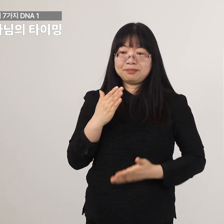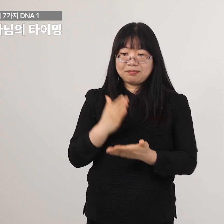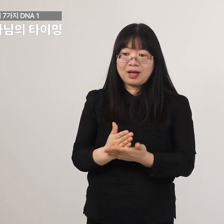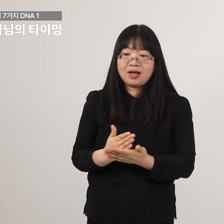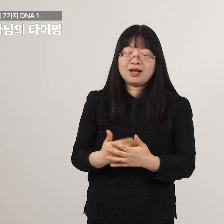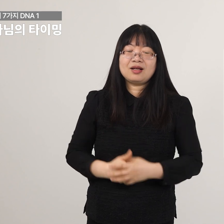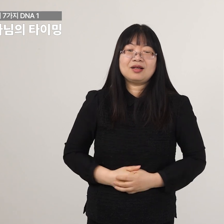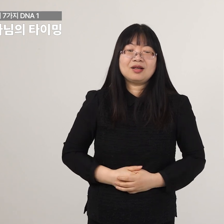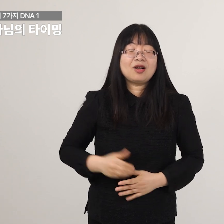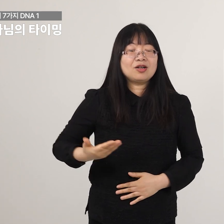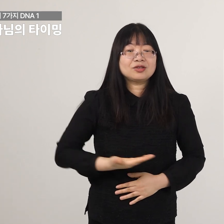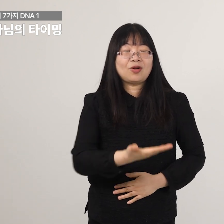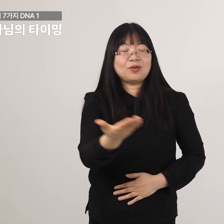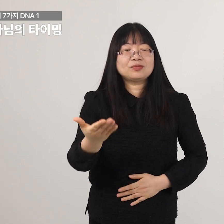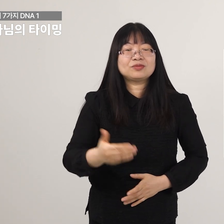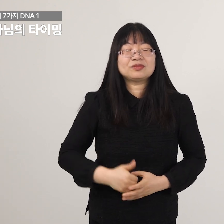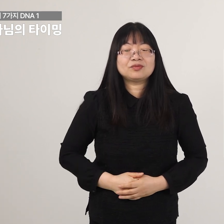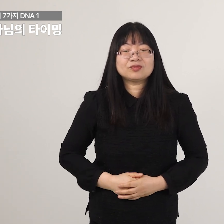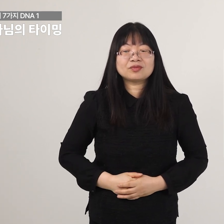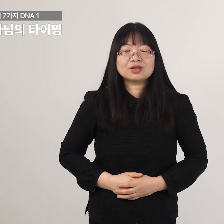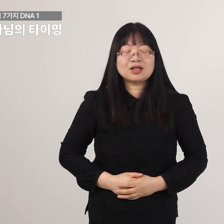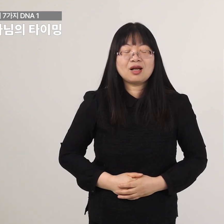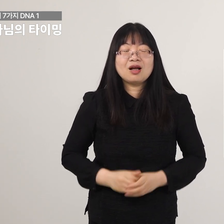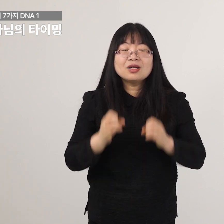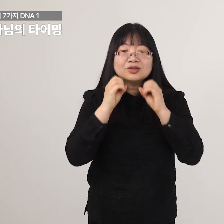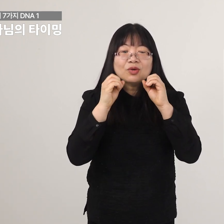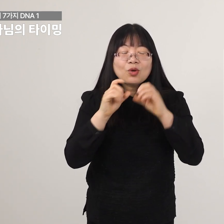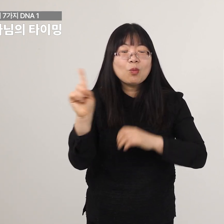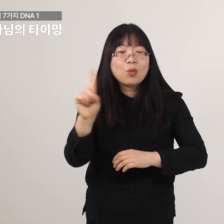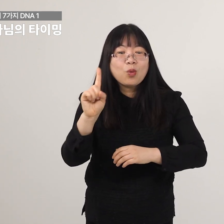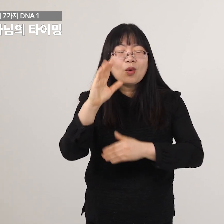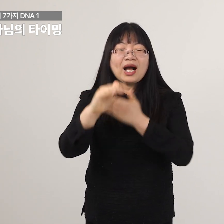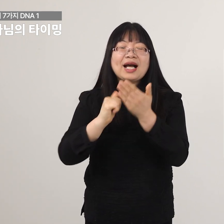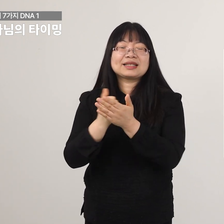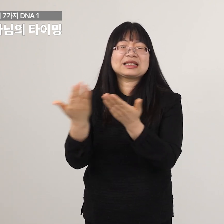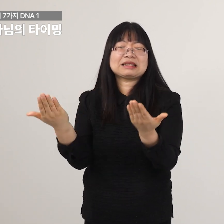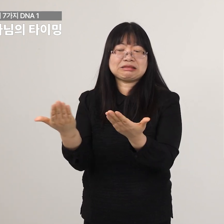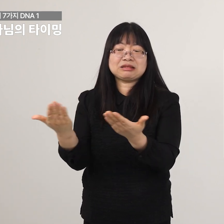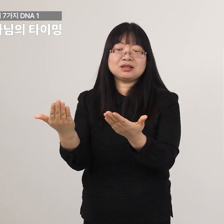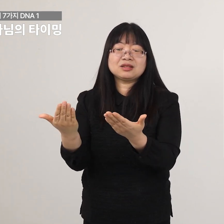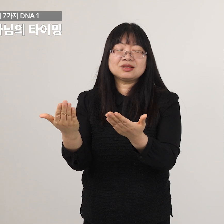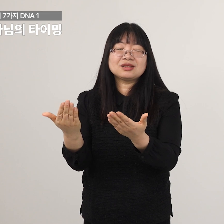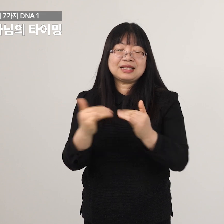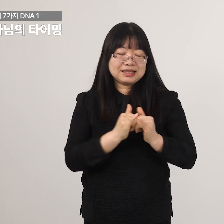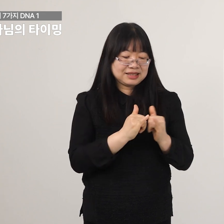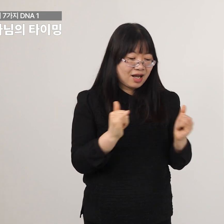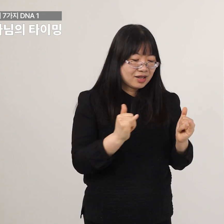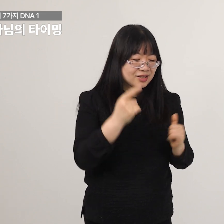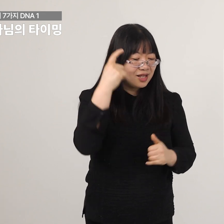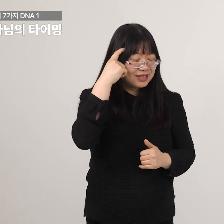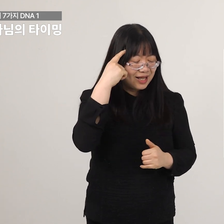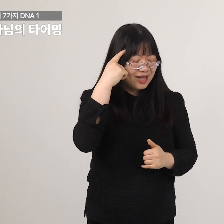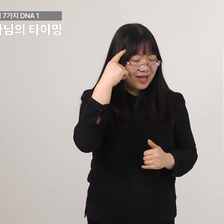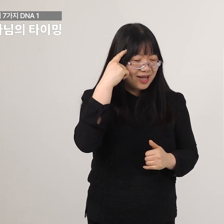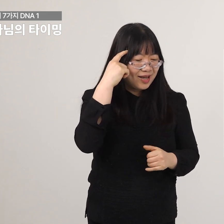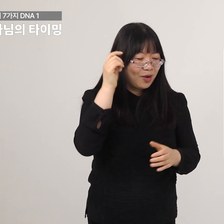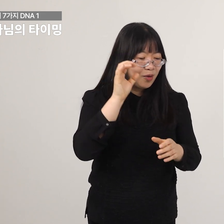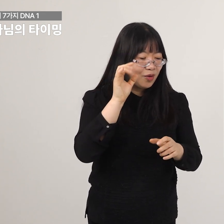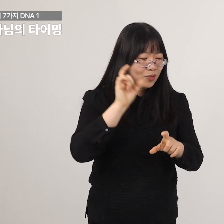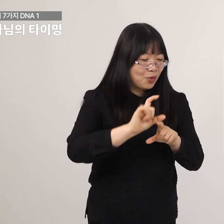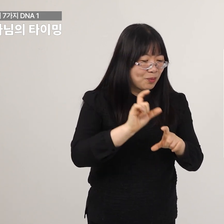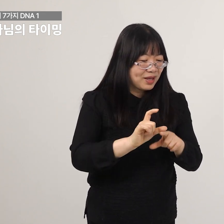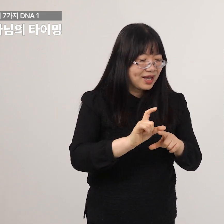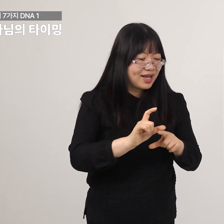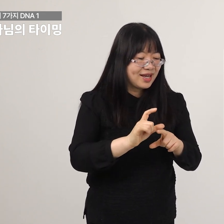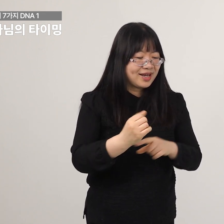말고, 여러분 선교든 뭐든 하나님의 일은 인간의 머리를 쓰고